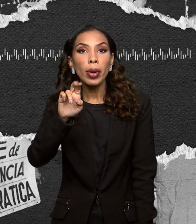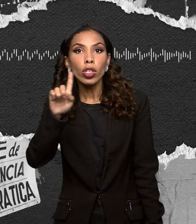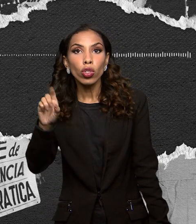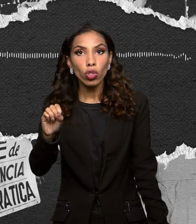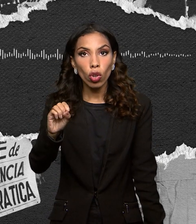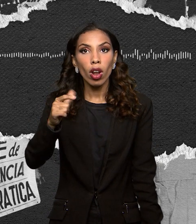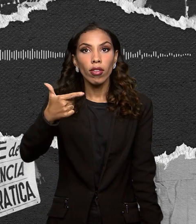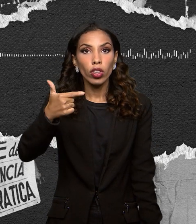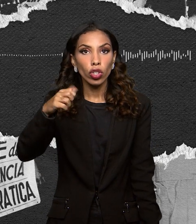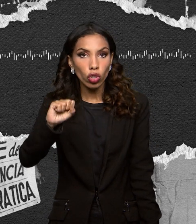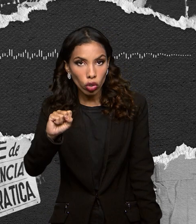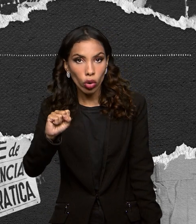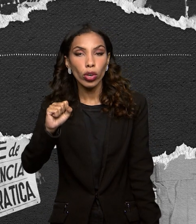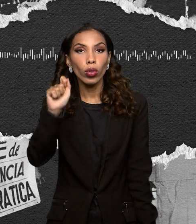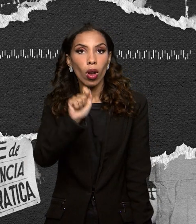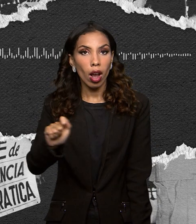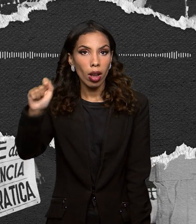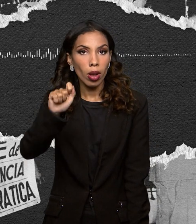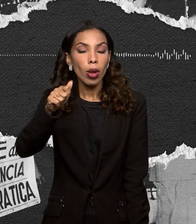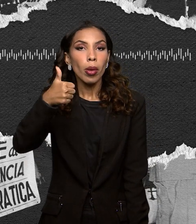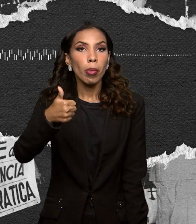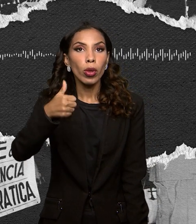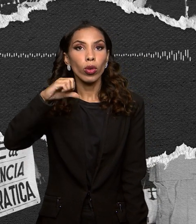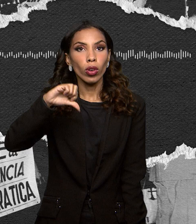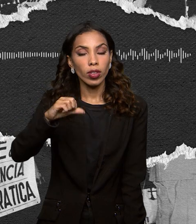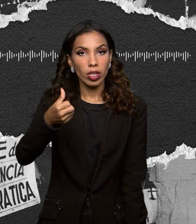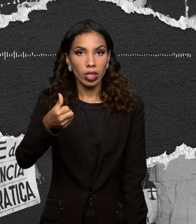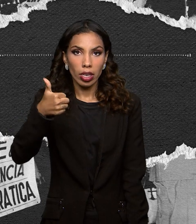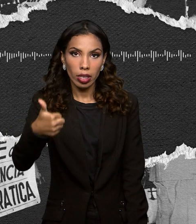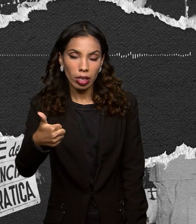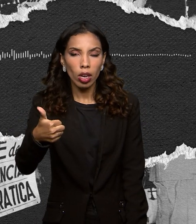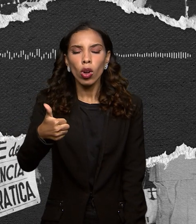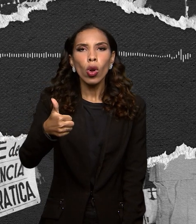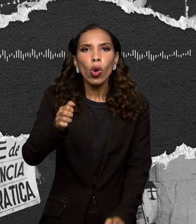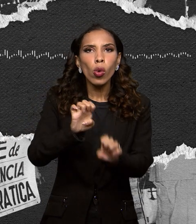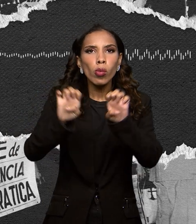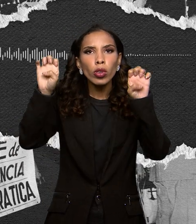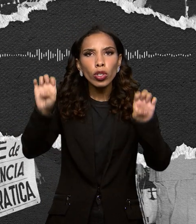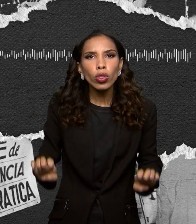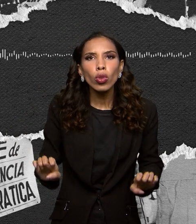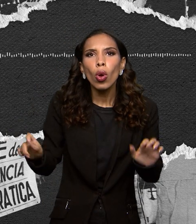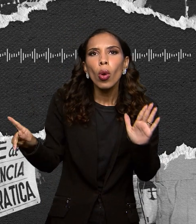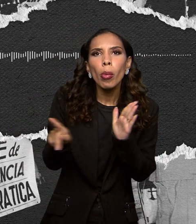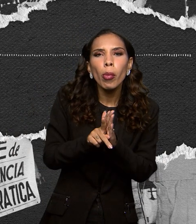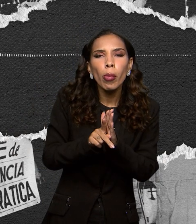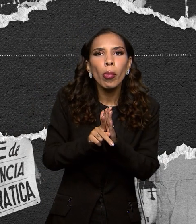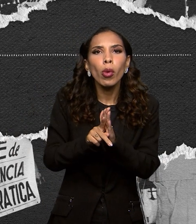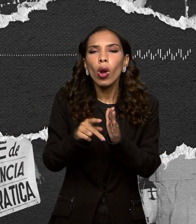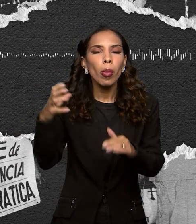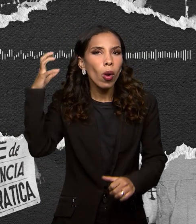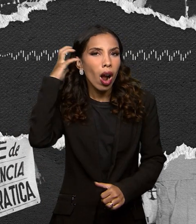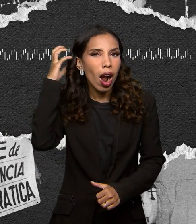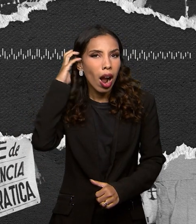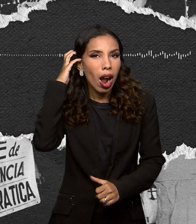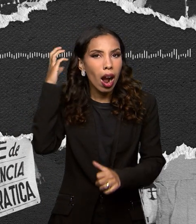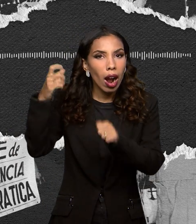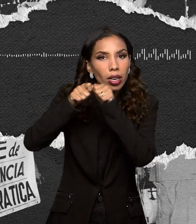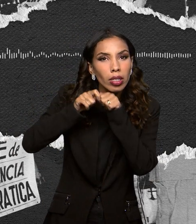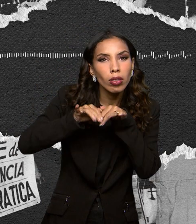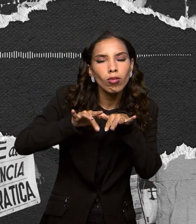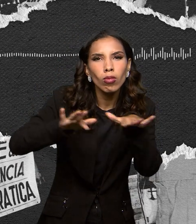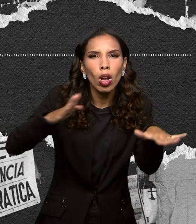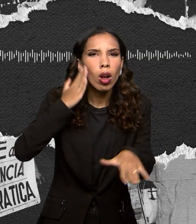de 1961, em uma estrutura improvisada para a transmissão via cadeia de rádios, um dos